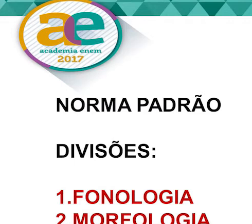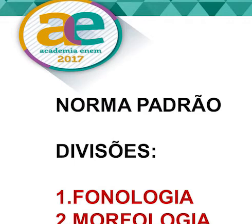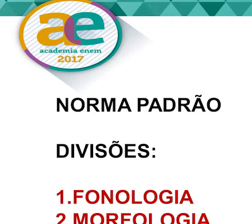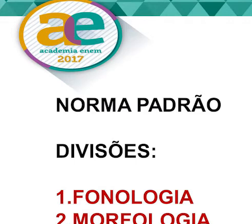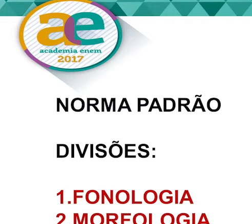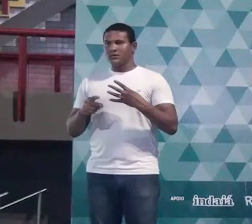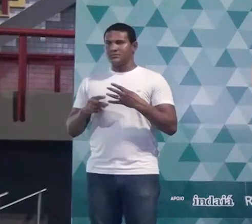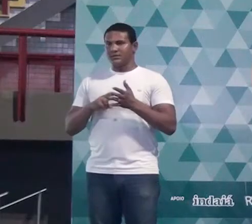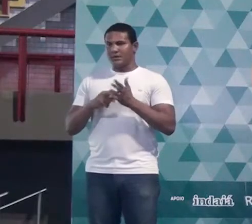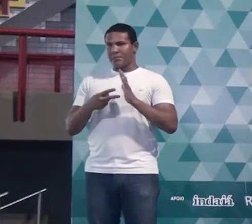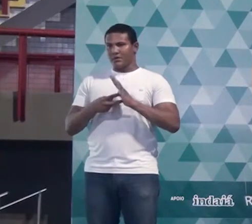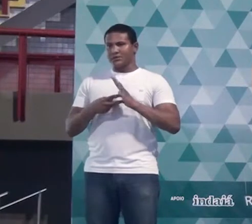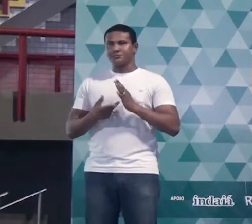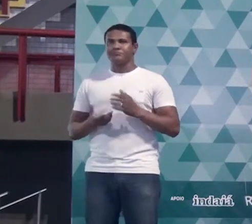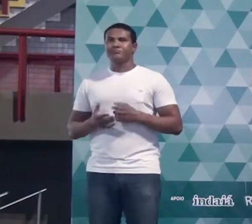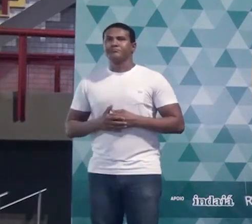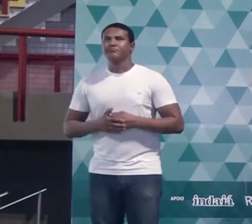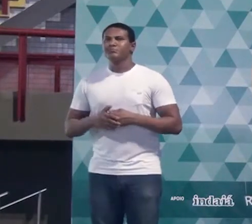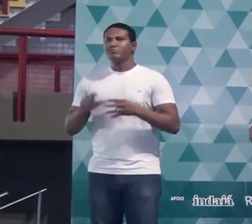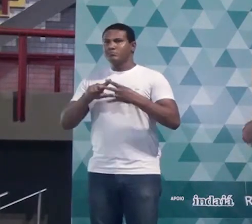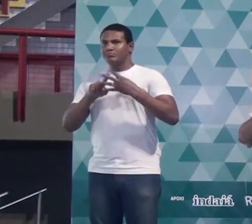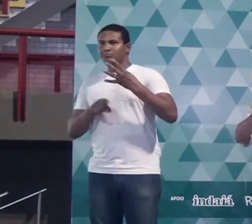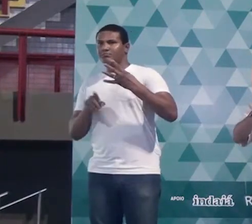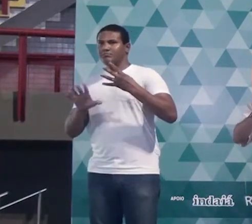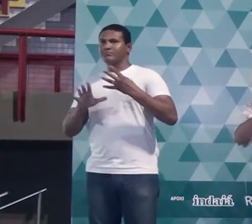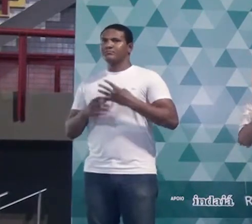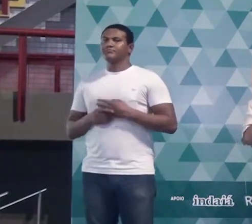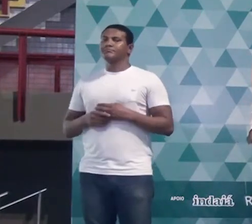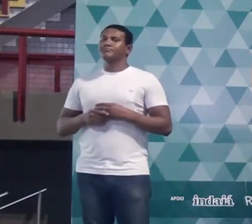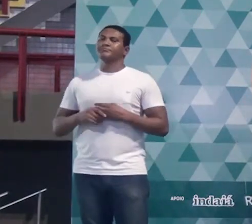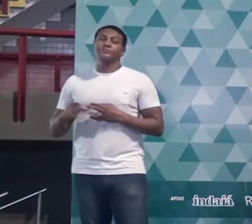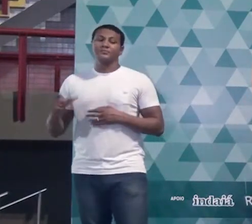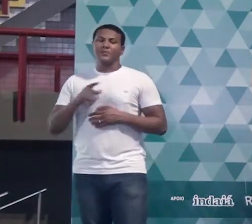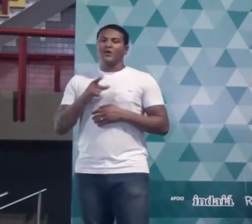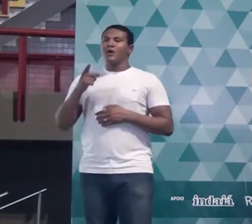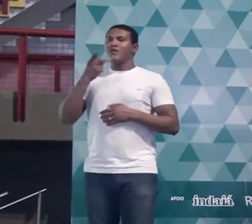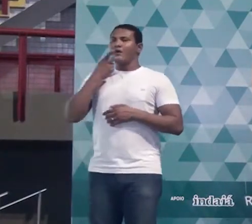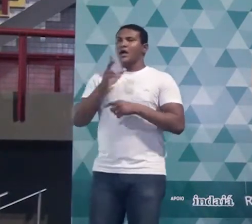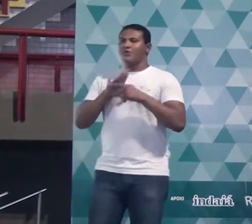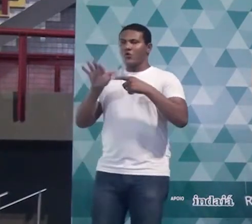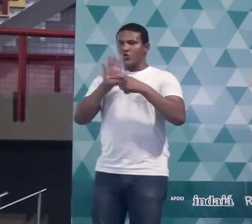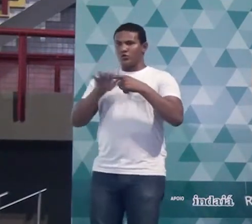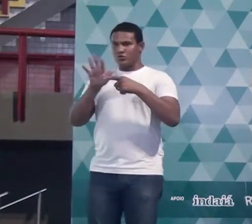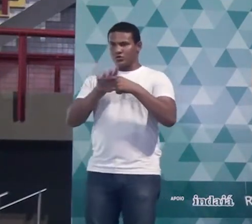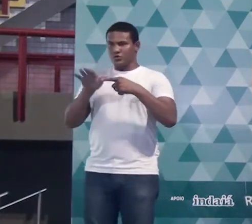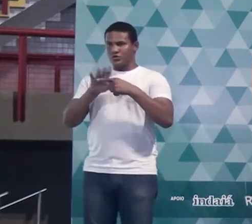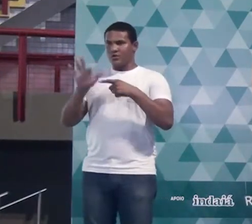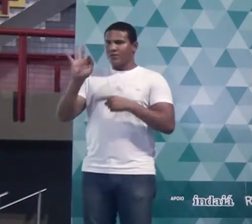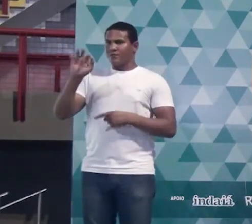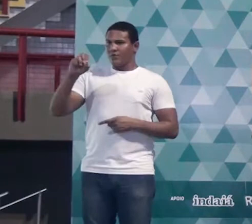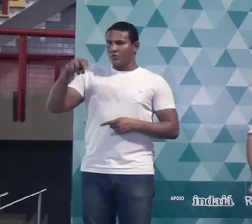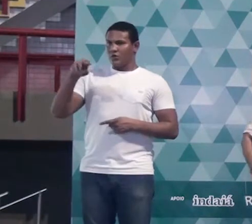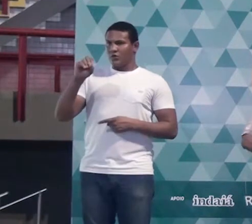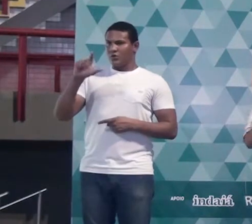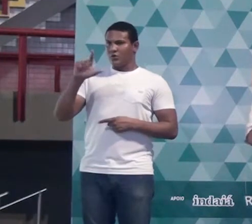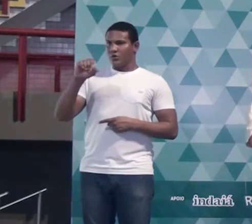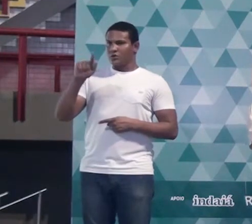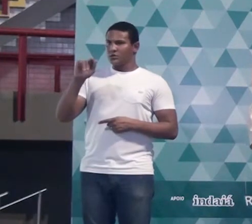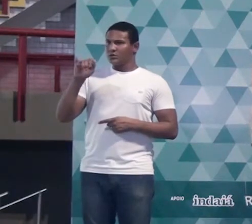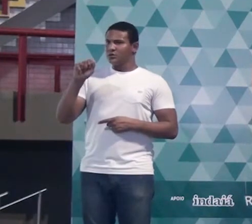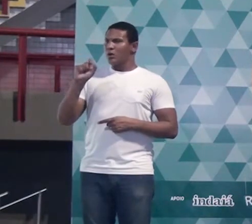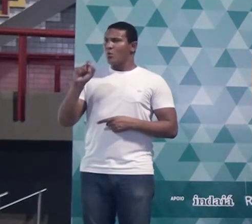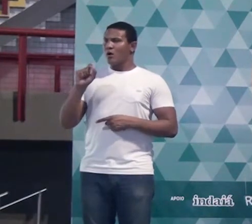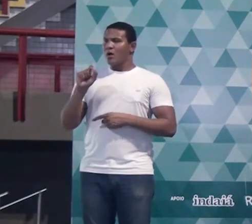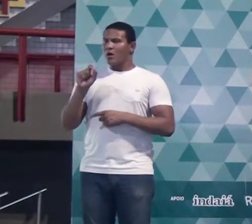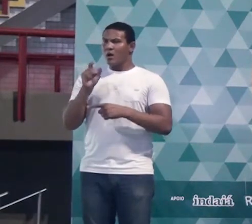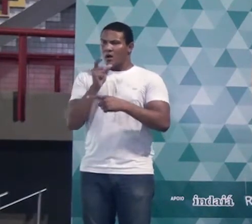4 universos aqui, tá bom? Começando pelo universo da fonologia, que é o estudo dos